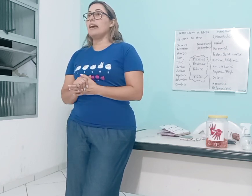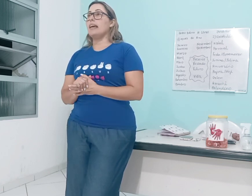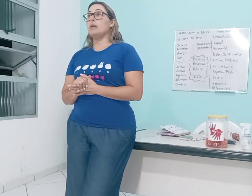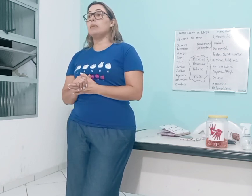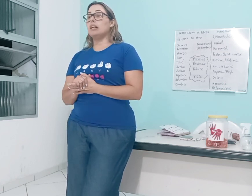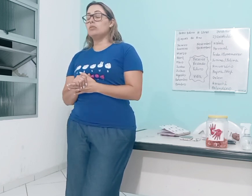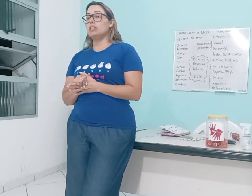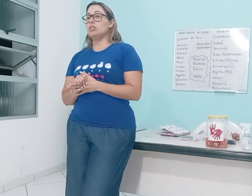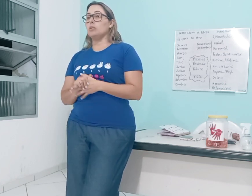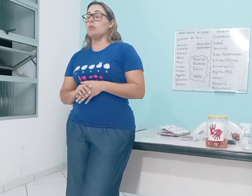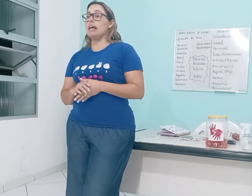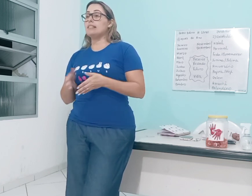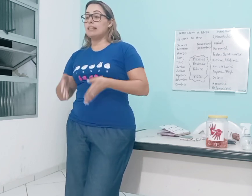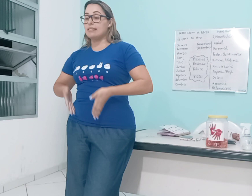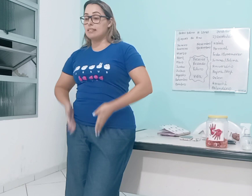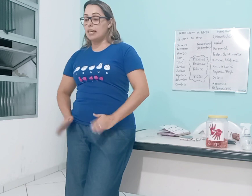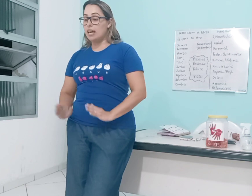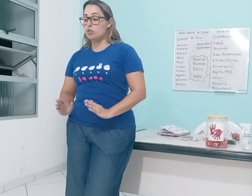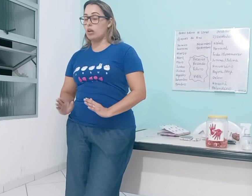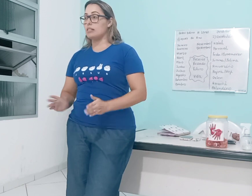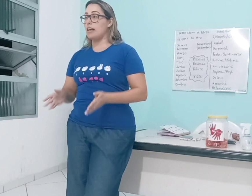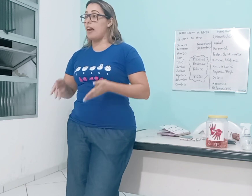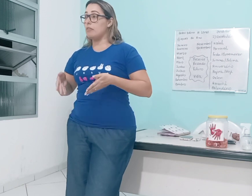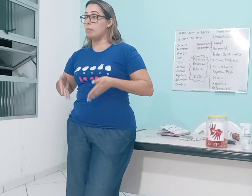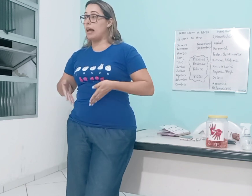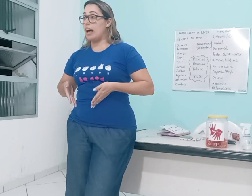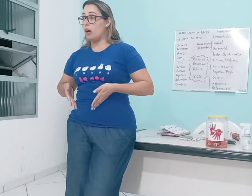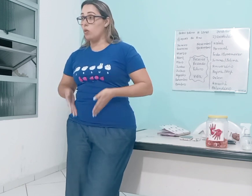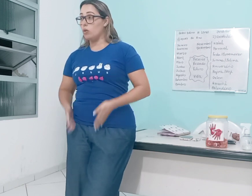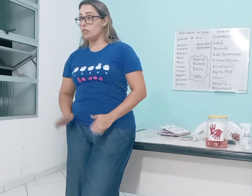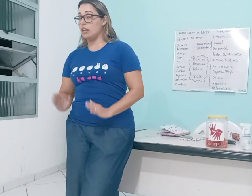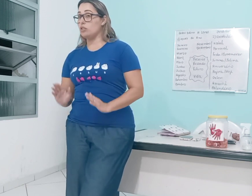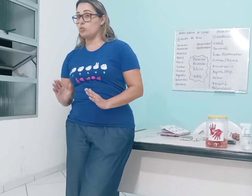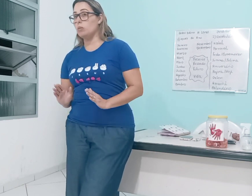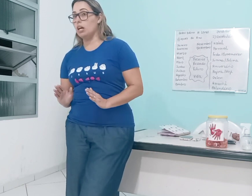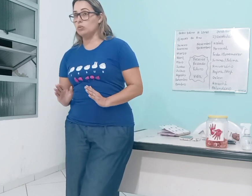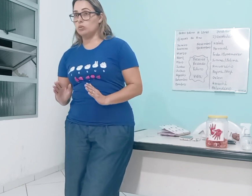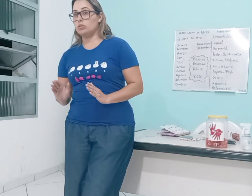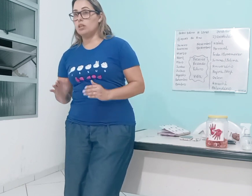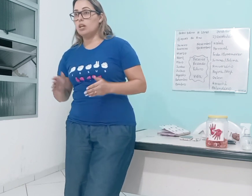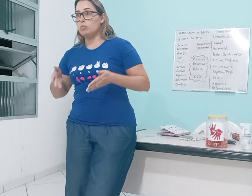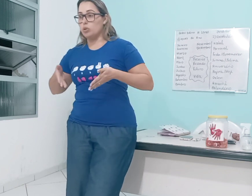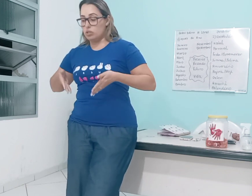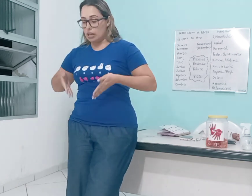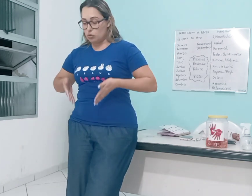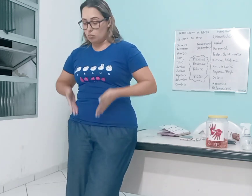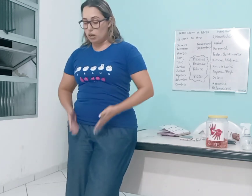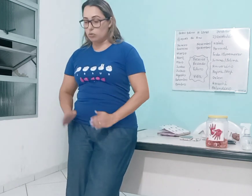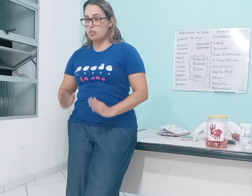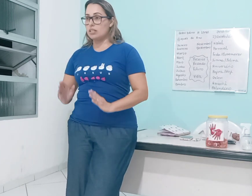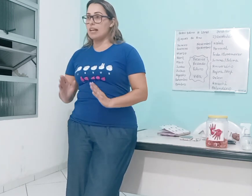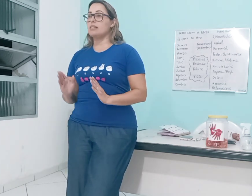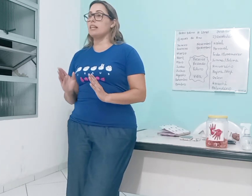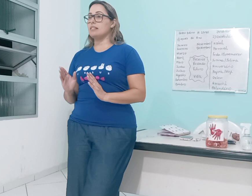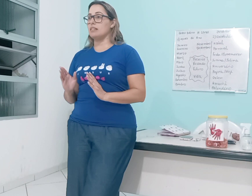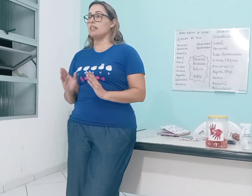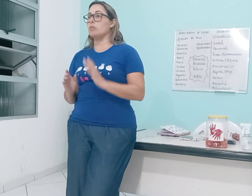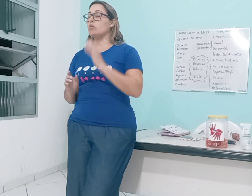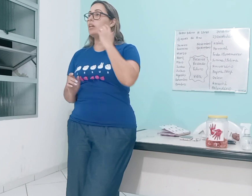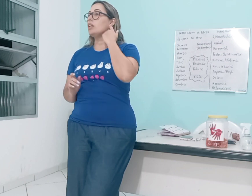nascer. Lembrando que, tipo, esse nascer só serve para seres humanos, porque os seres humanos nascem assim, tá bom? Não